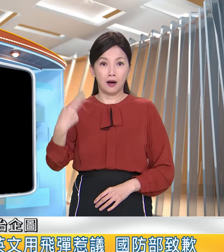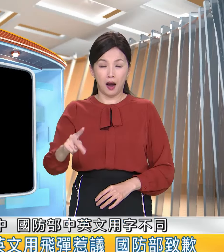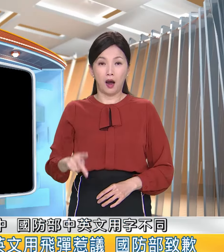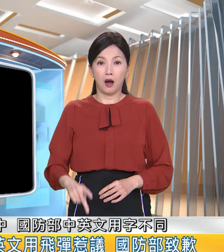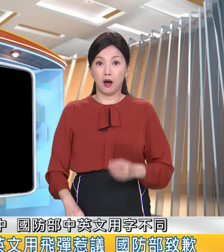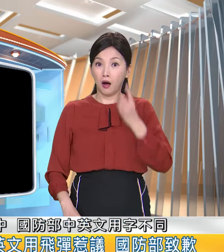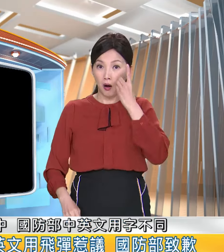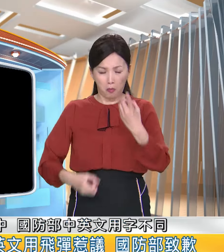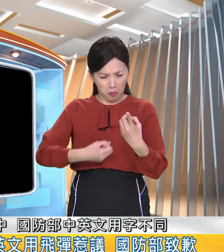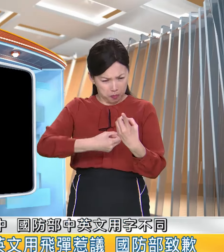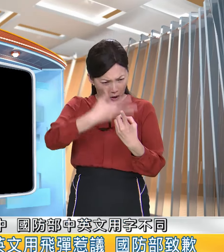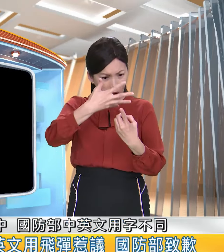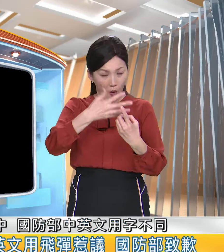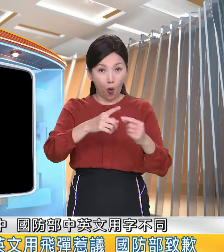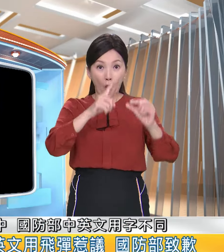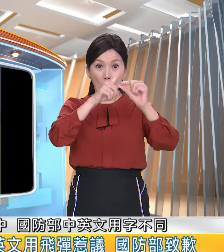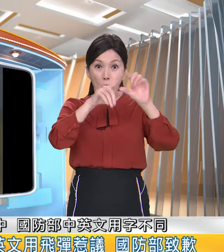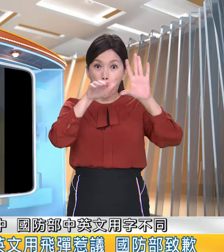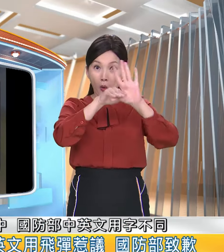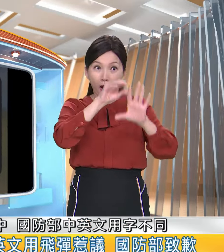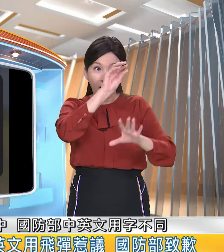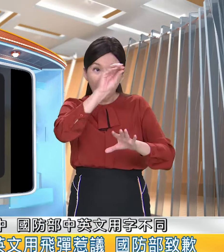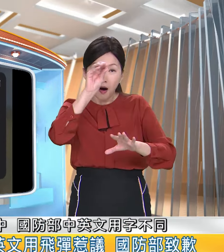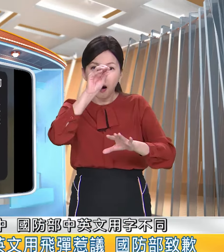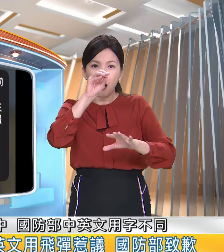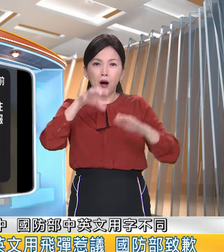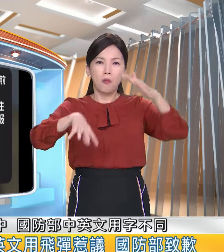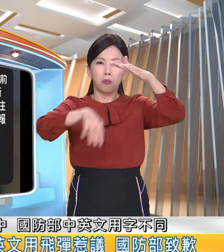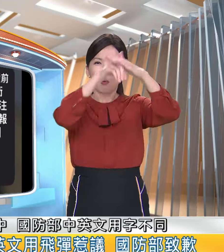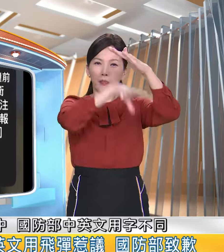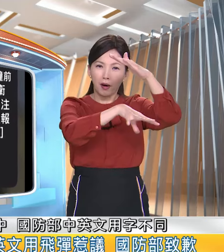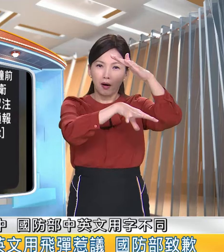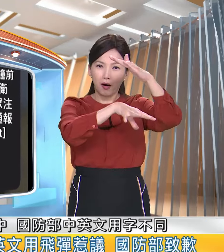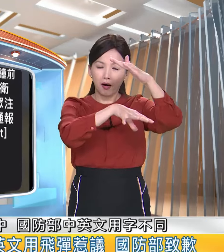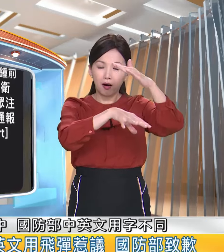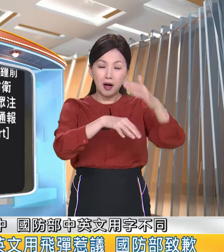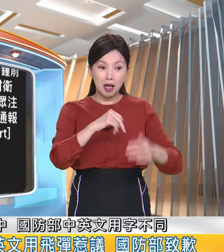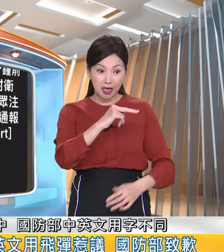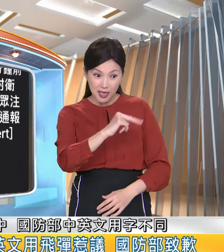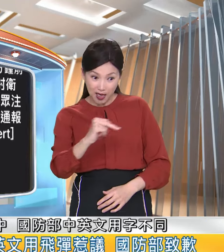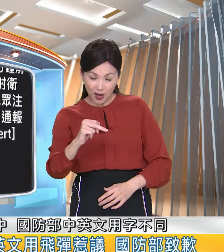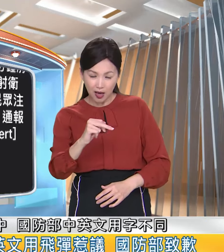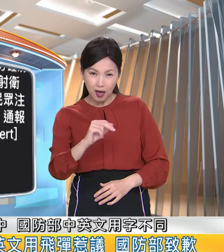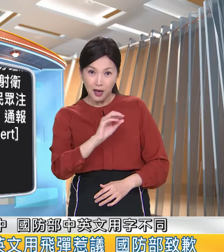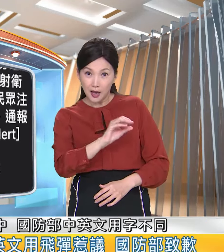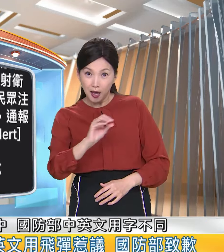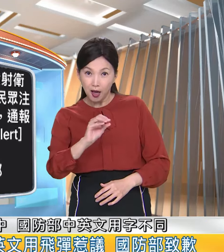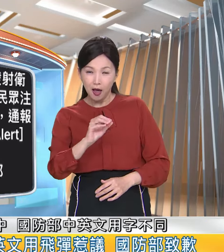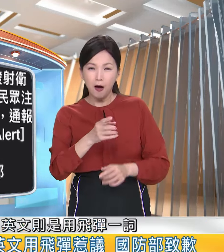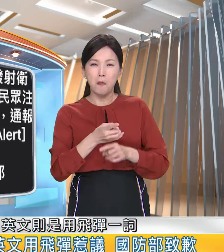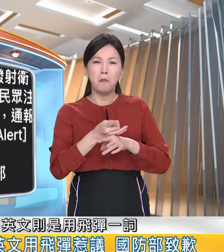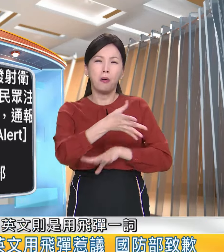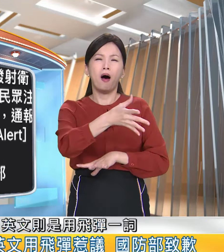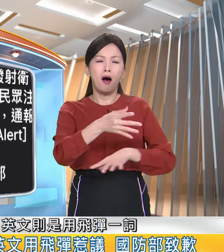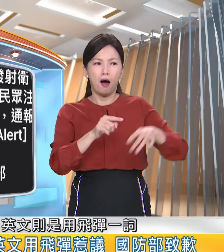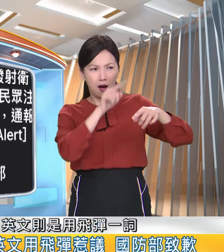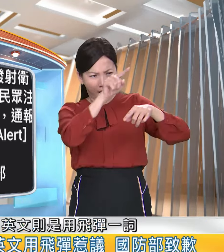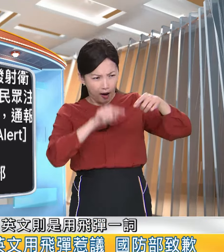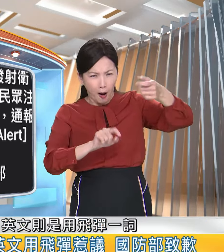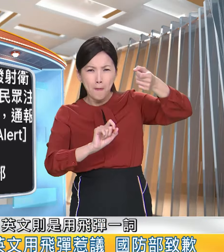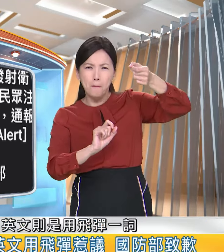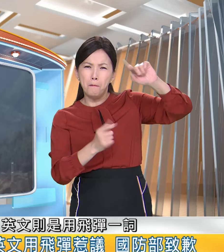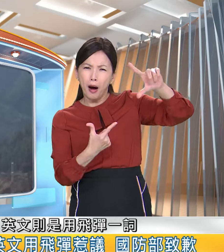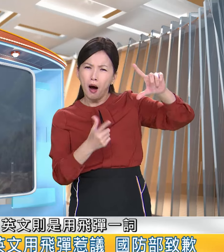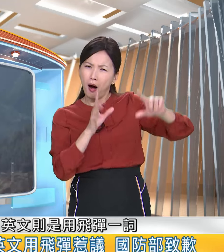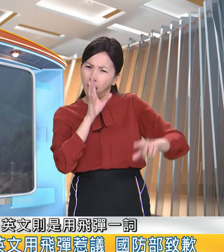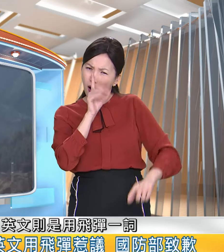而至于防空警报当中，国防部中英文用字不同，中文写到卫